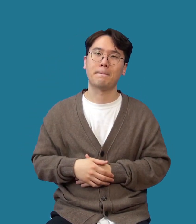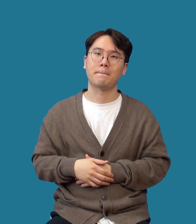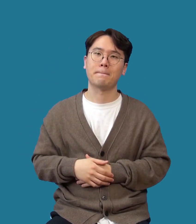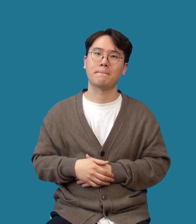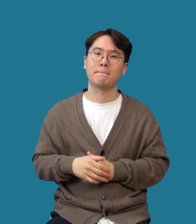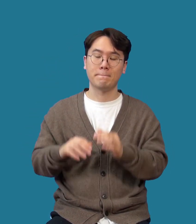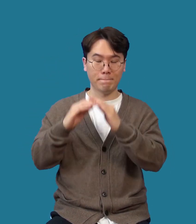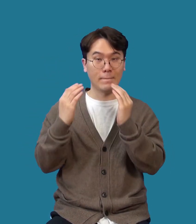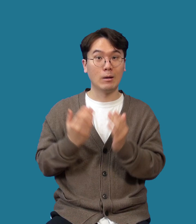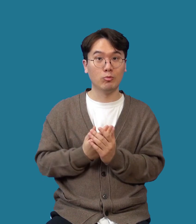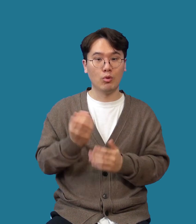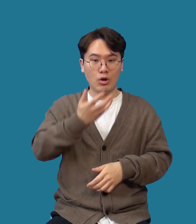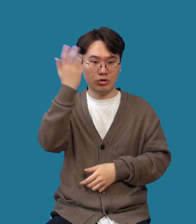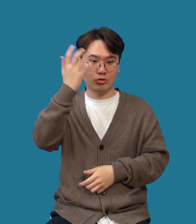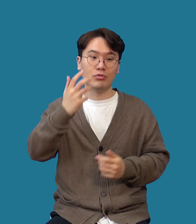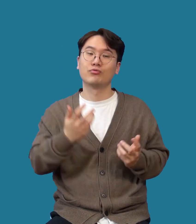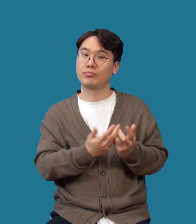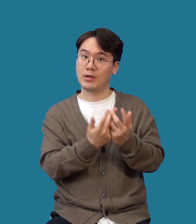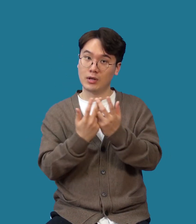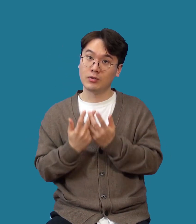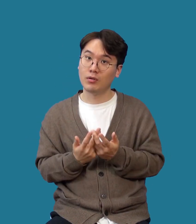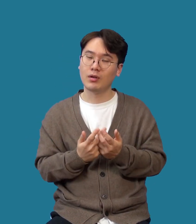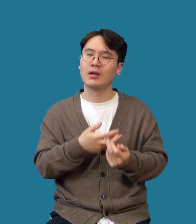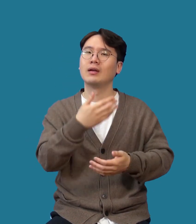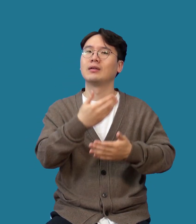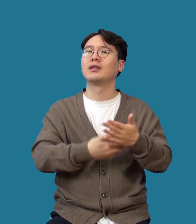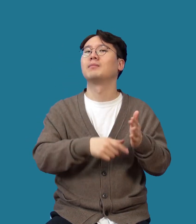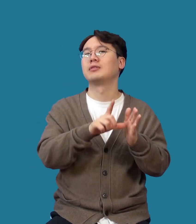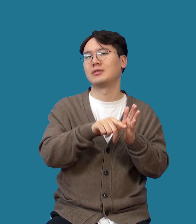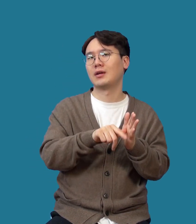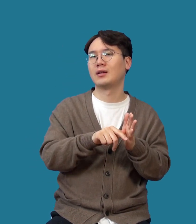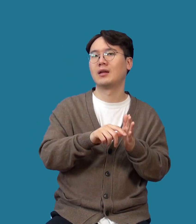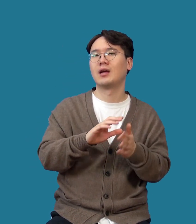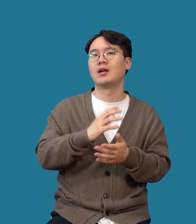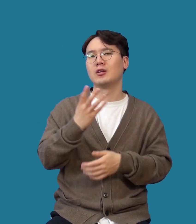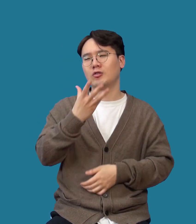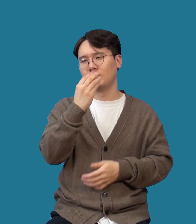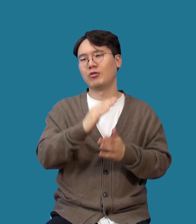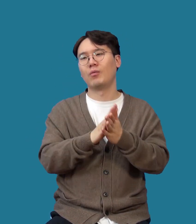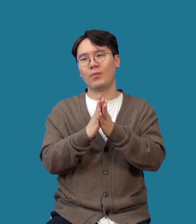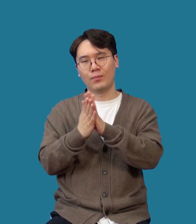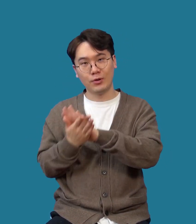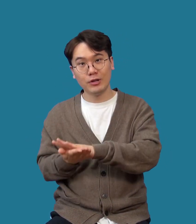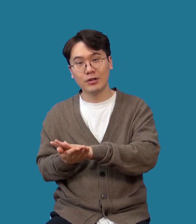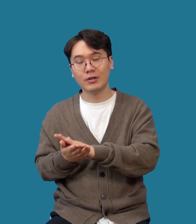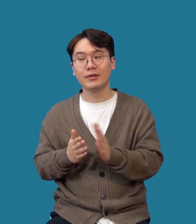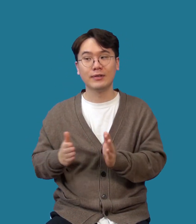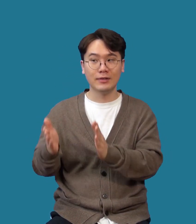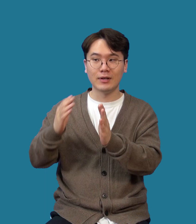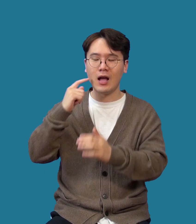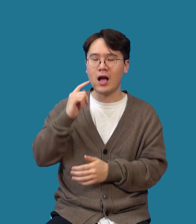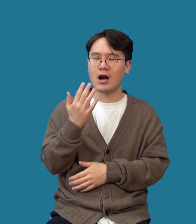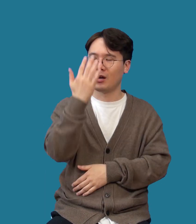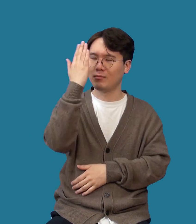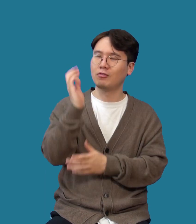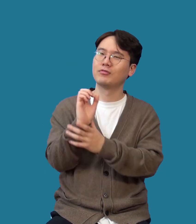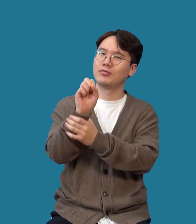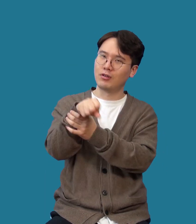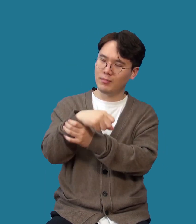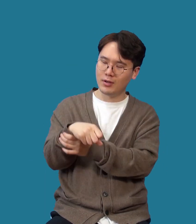모두 성령 충만해서 우리 남은 생의 이 성화의 길을 정말 아름다운 열매를